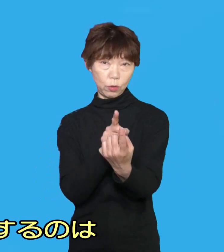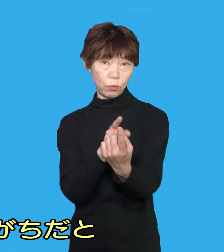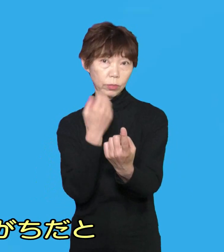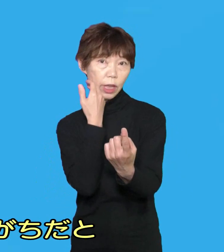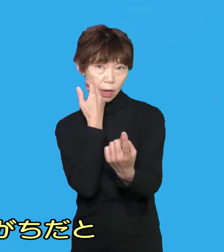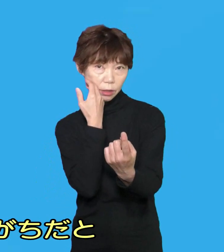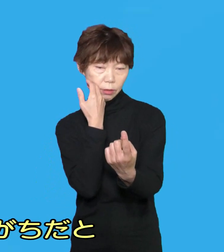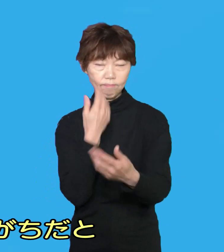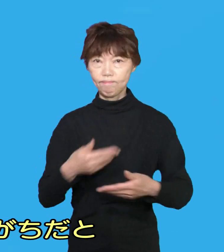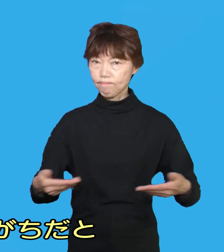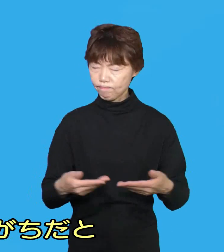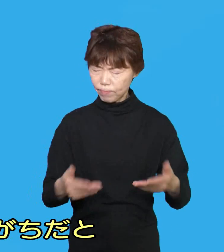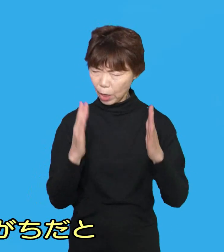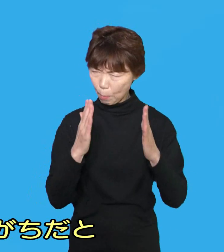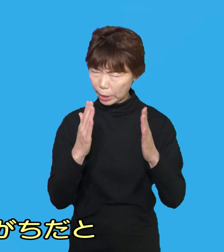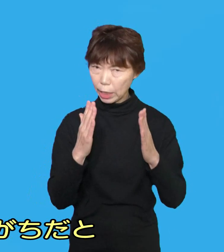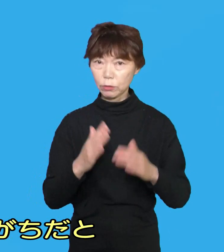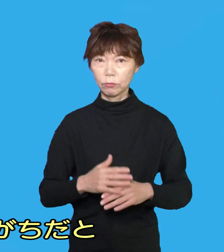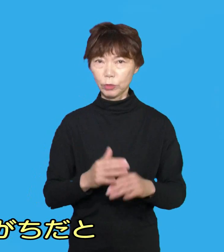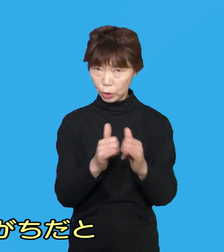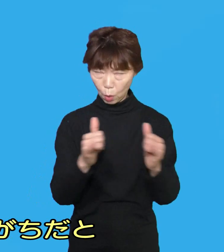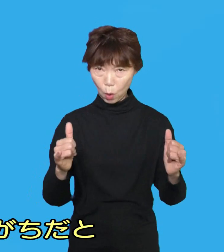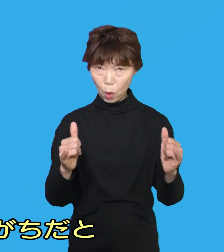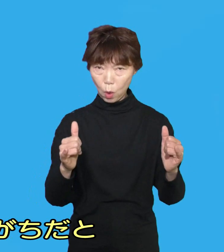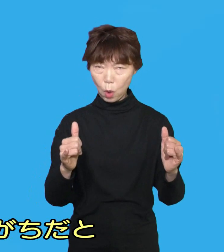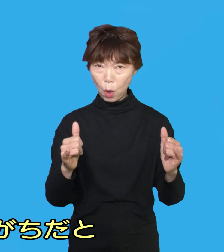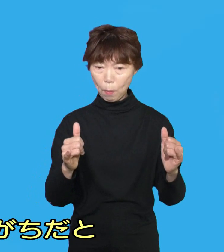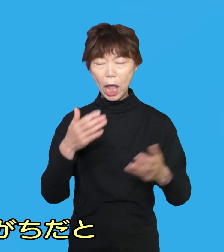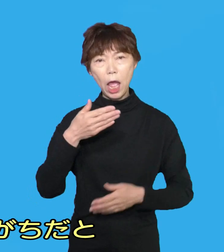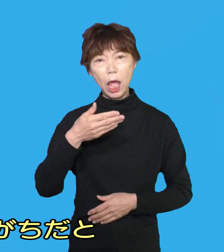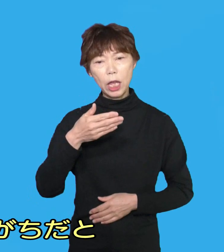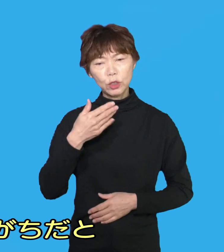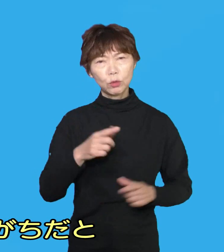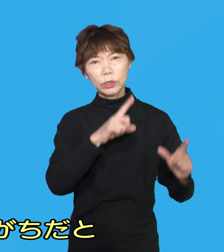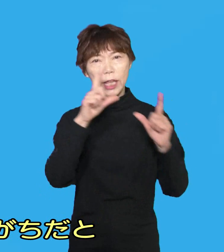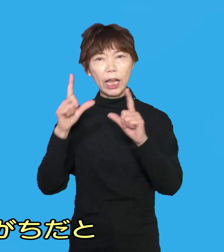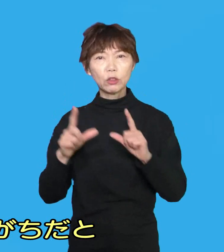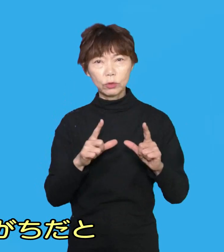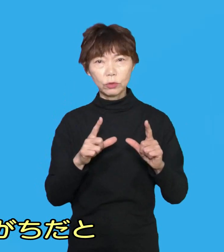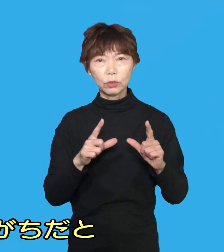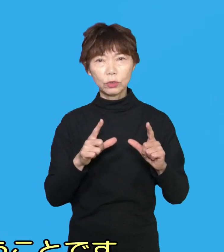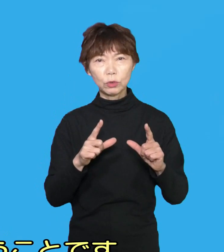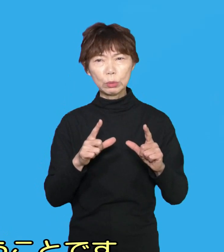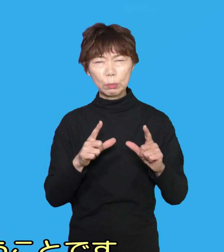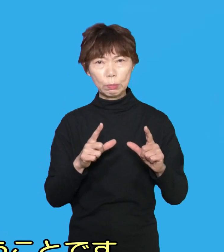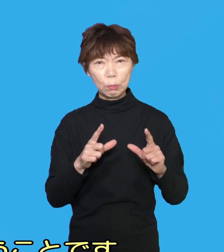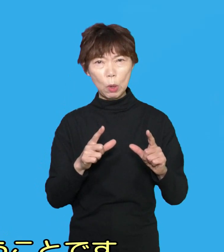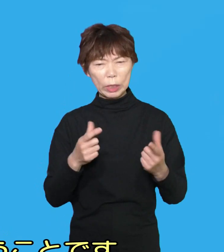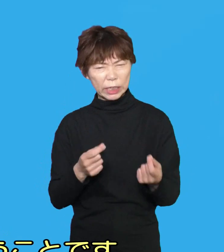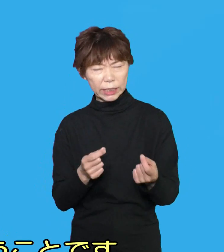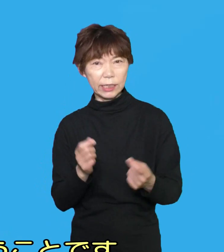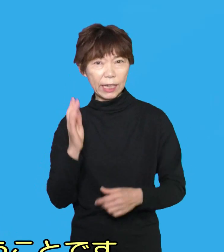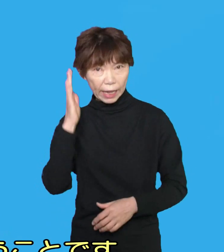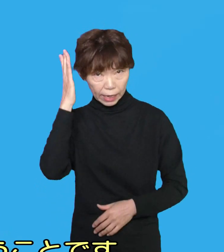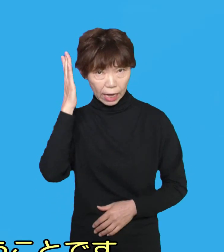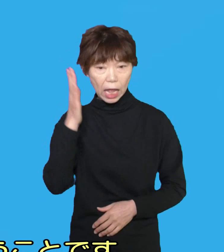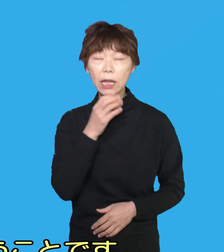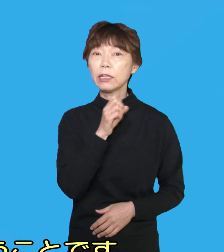りで、特に食生活というのも偏りがちだと思われます。40代から50代